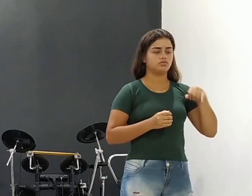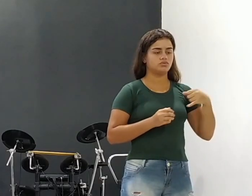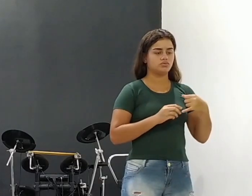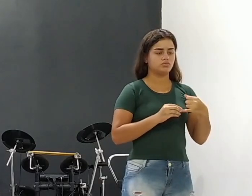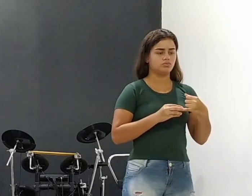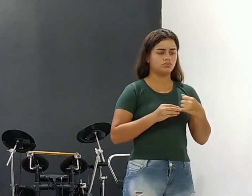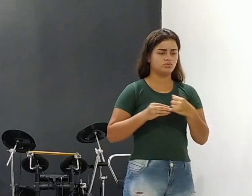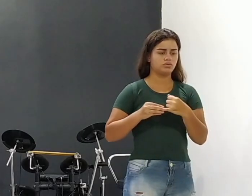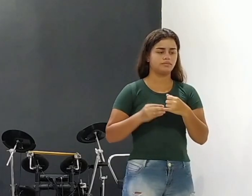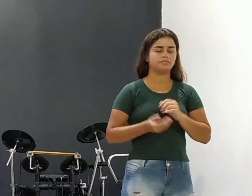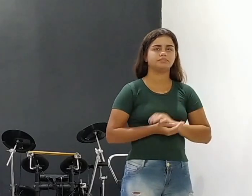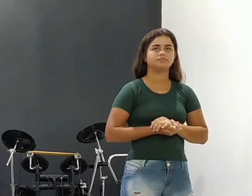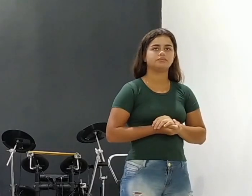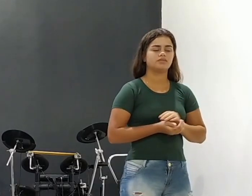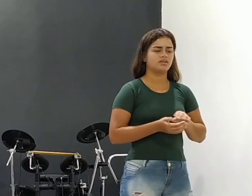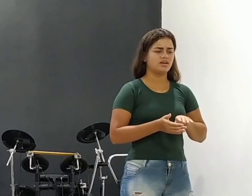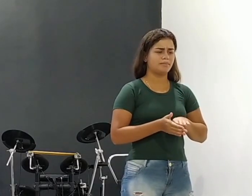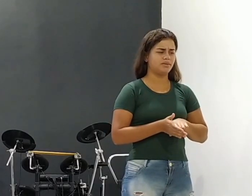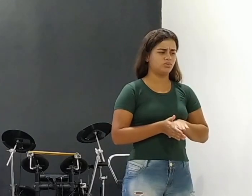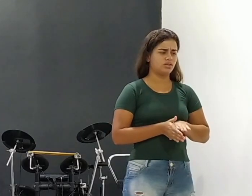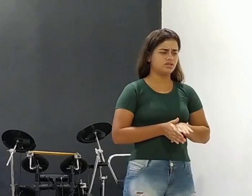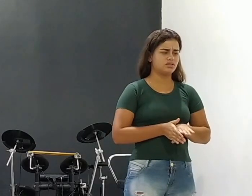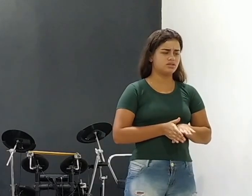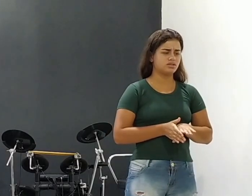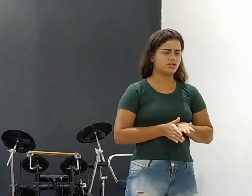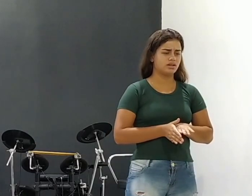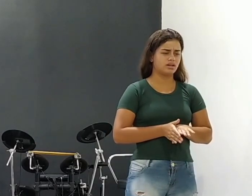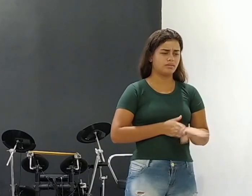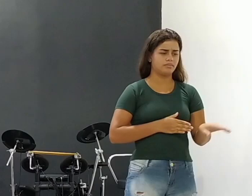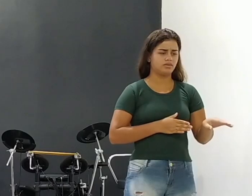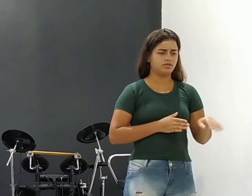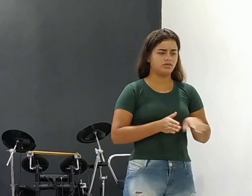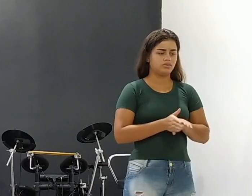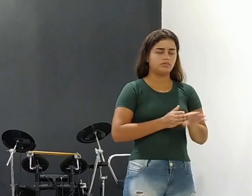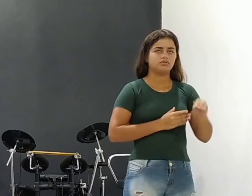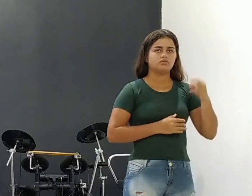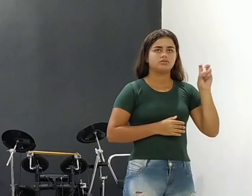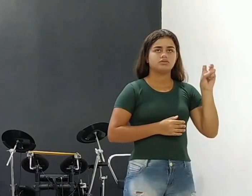Coloca, Davi, para mim, por favor. Josué 5,15.